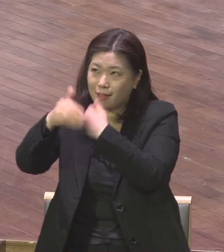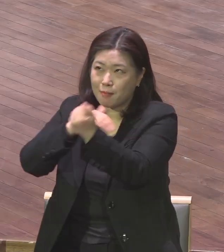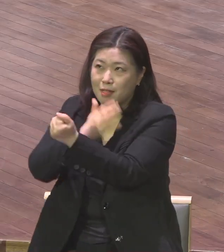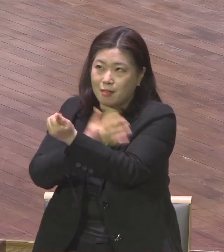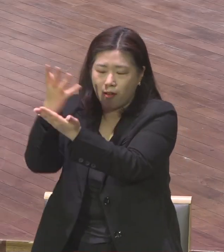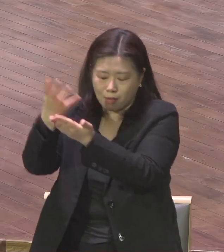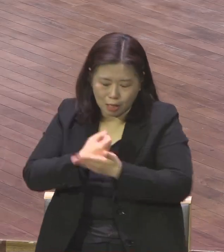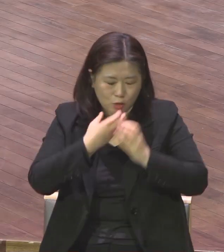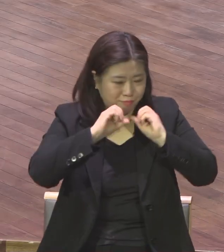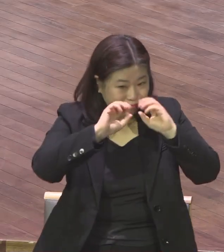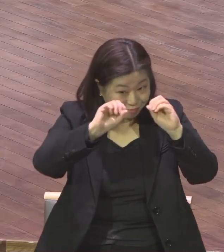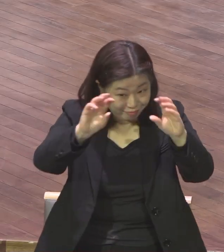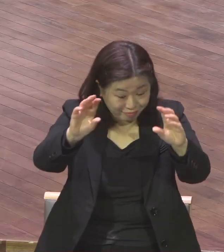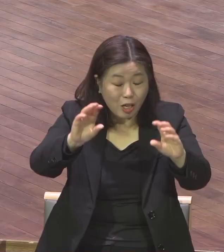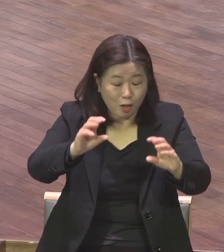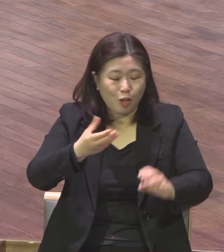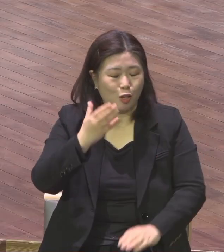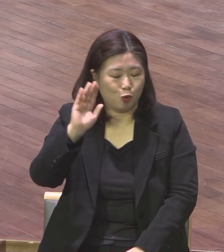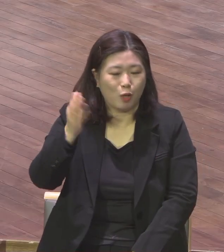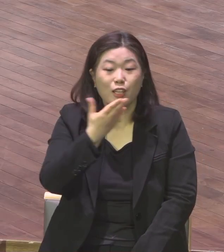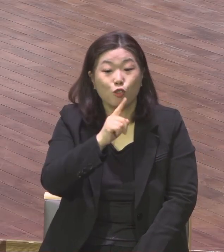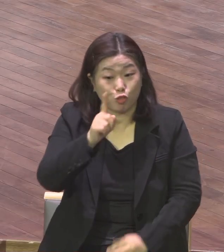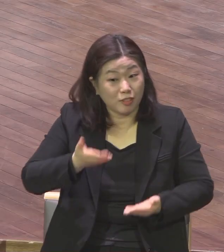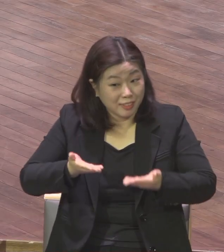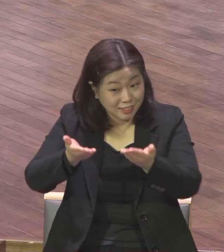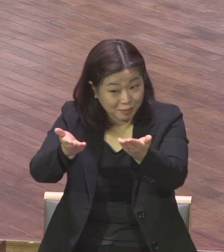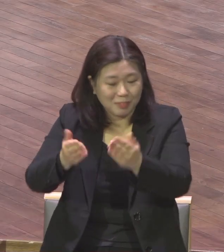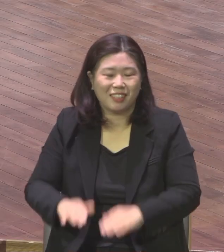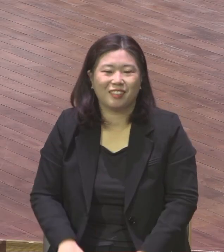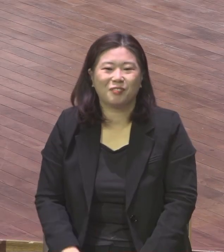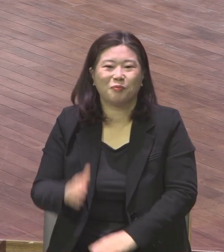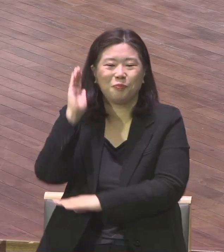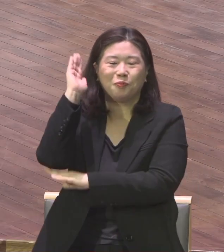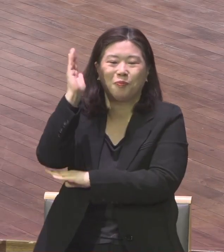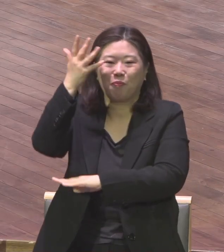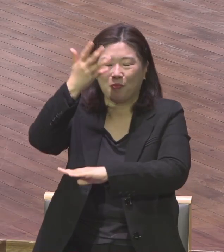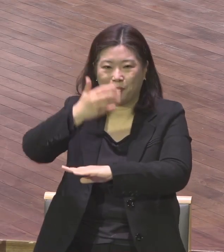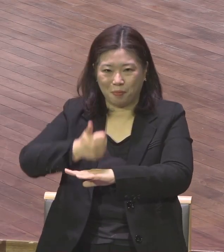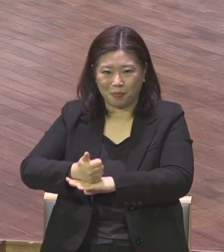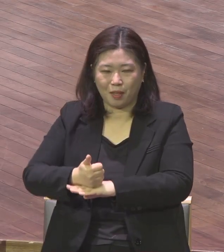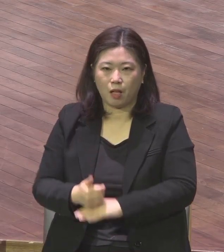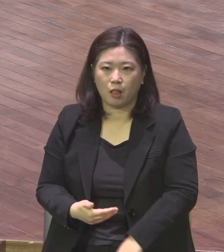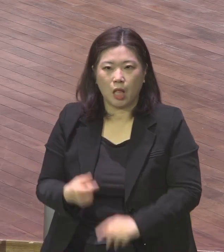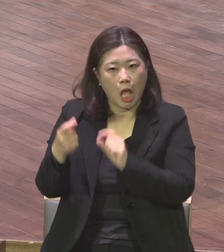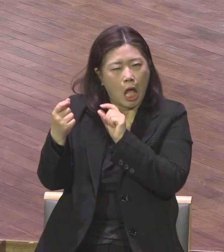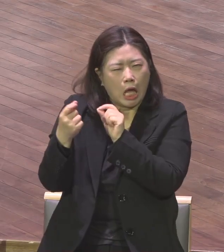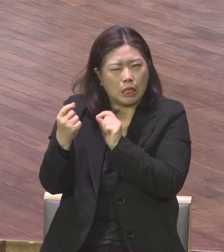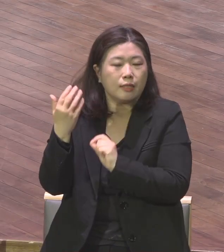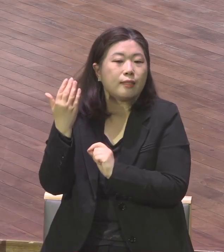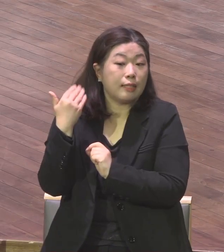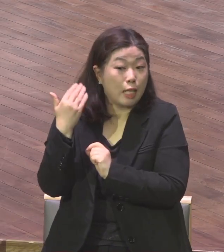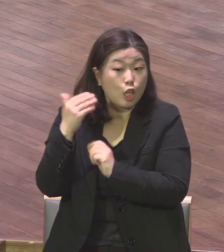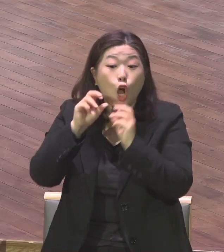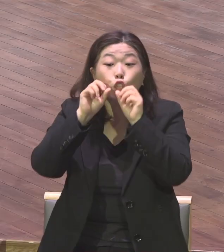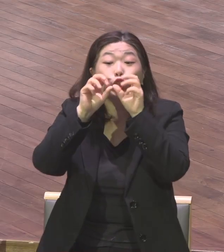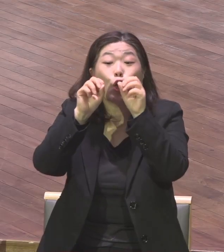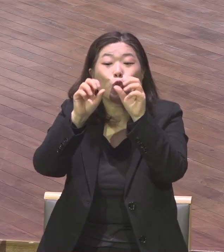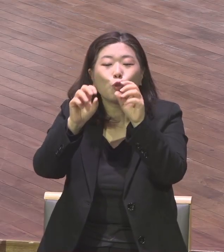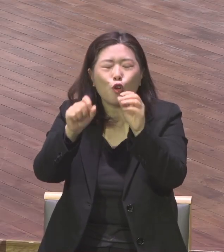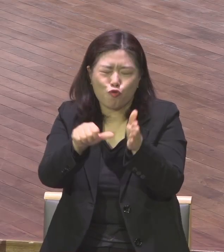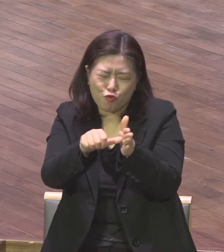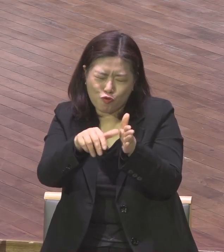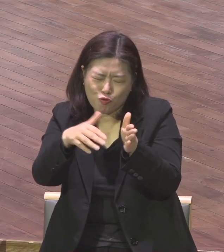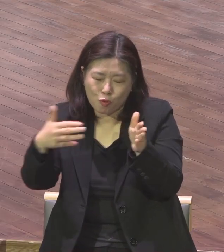근대 선교의 아버지라 불리우는 선교사에게 큰 근대 선교 획을 껐던 윌리엄 켈리라고 하는